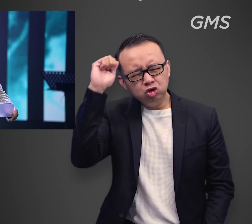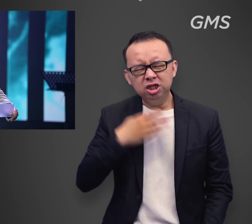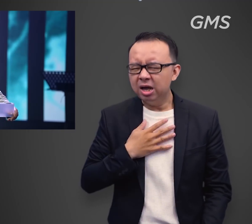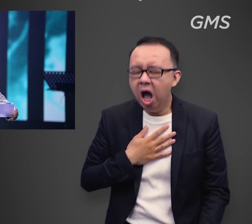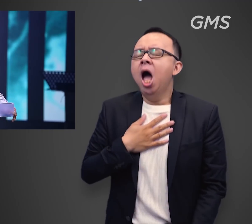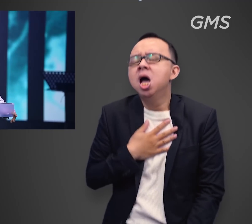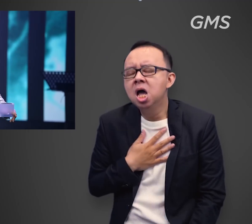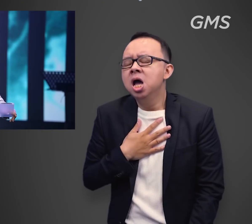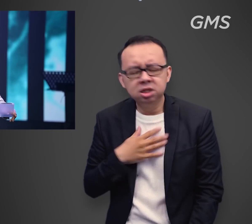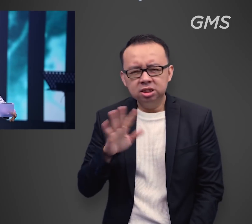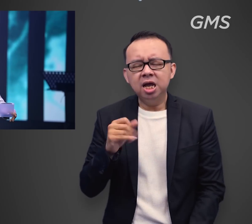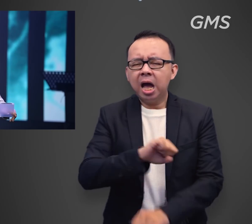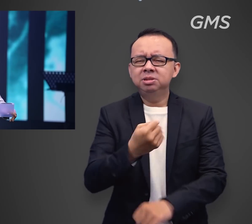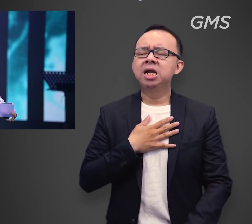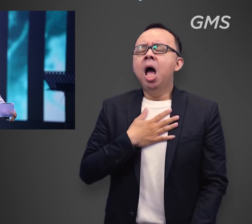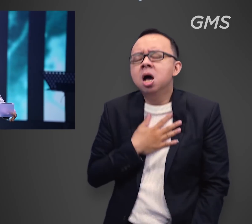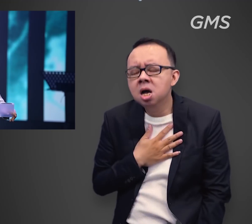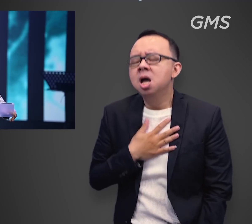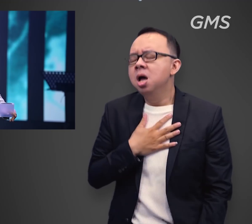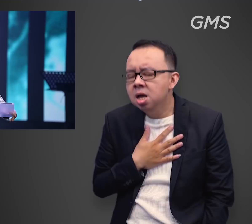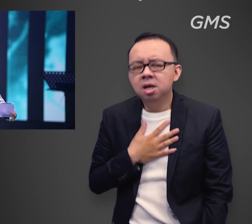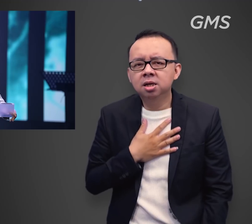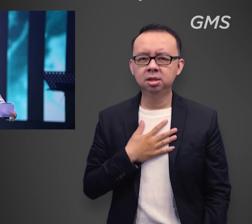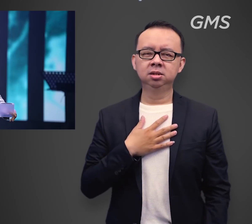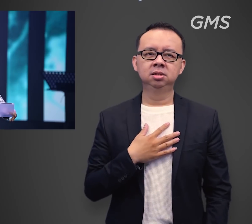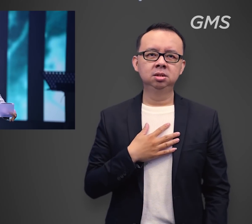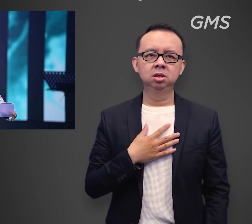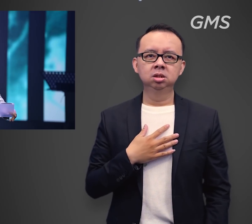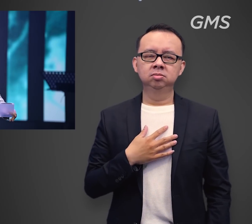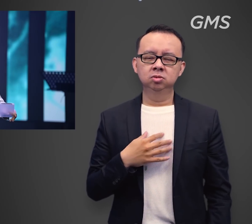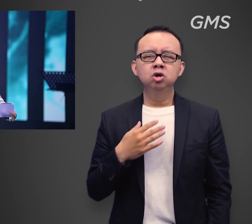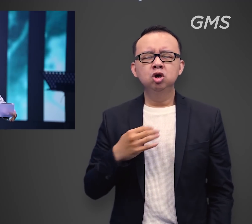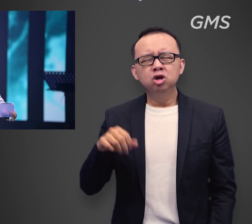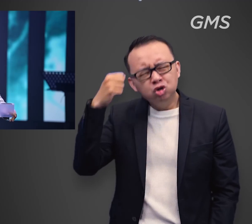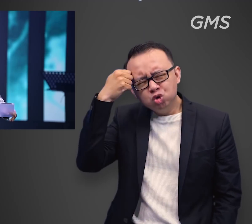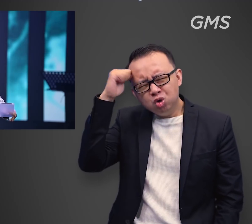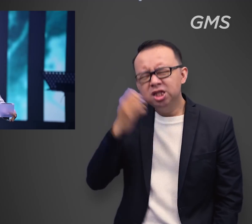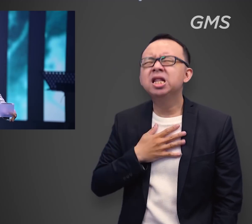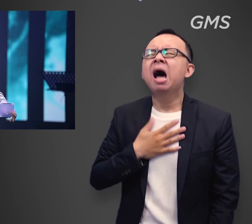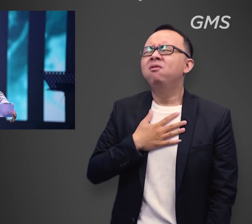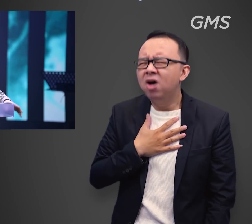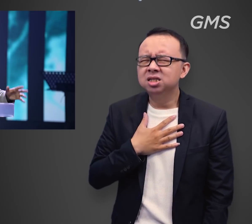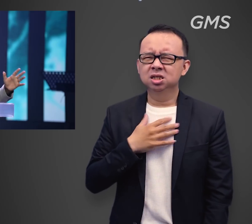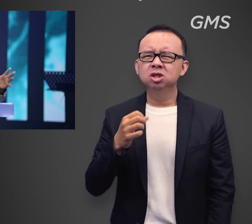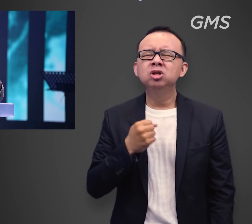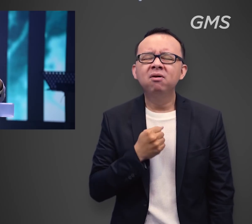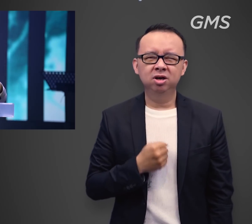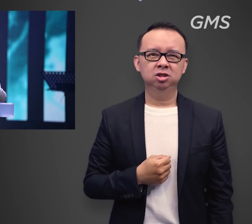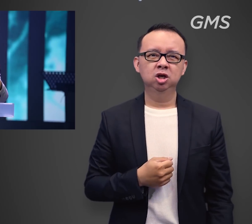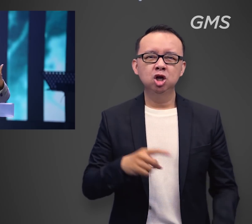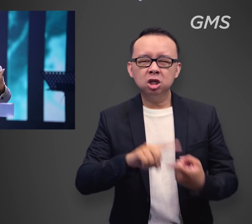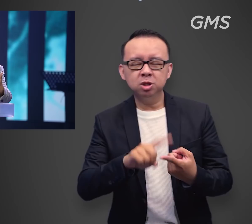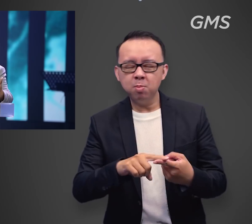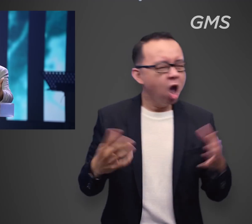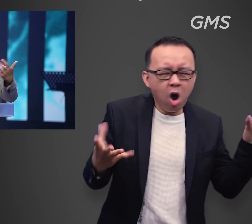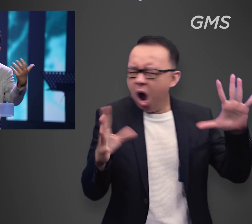Saya nggak bisa nafas. Udah kayaknya sudah di ubun-ubun, saudara. Saya terkapar di tengah jalan, teman-teman saya udah ribut semua